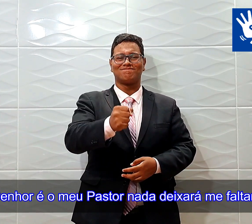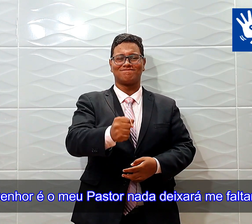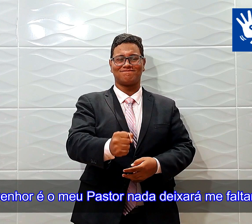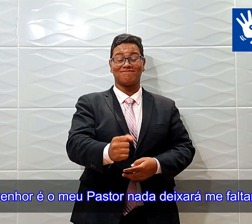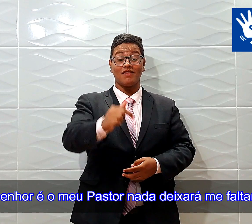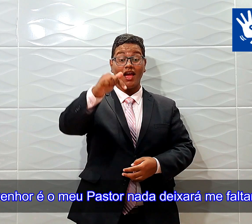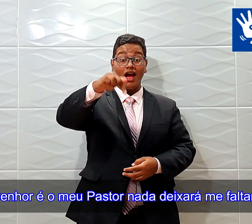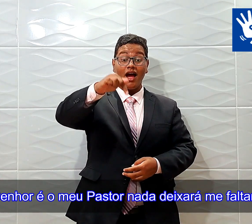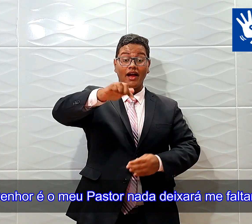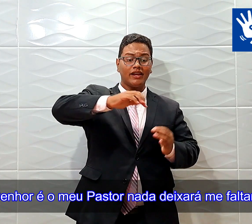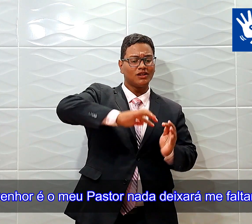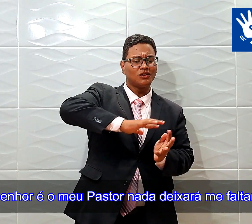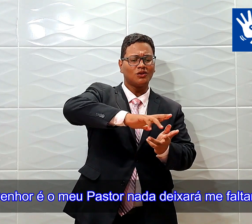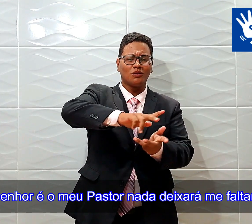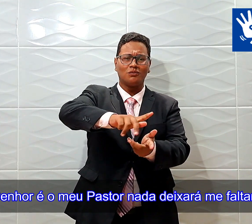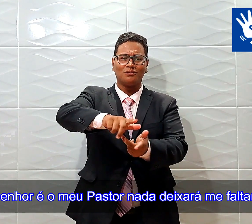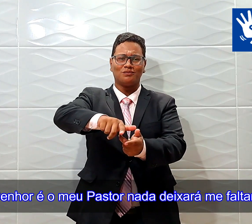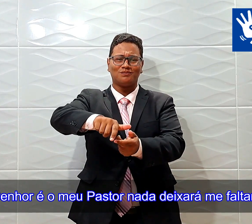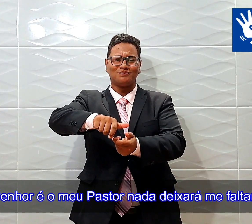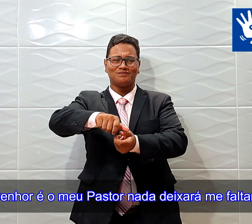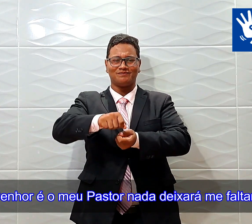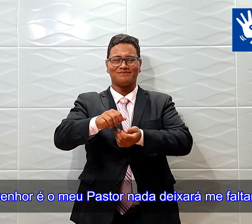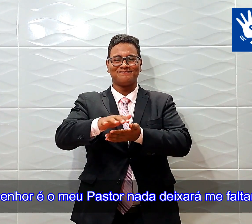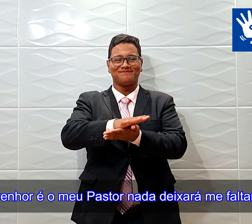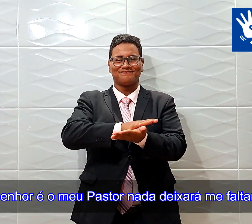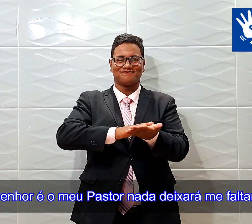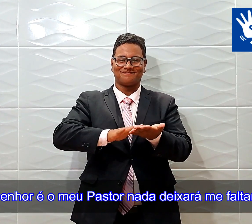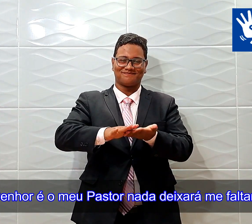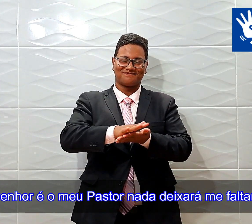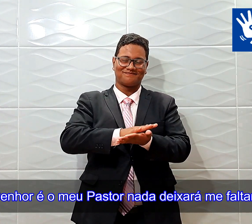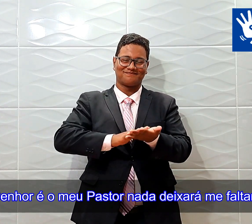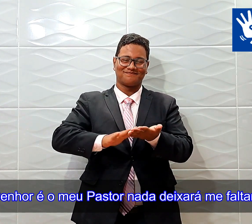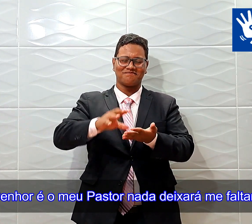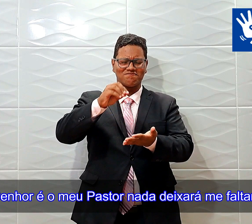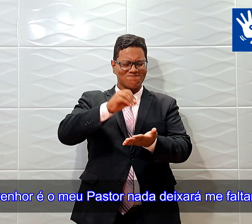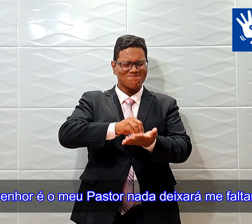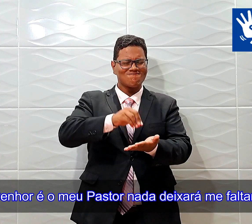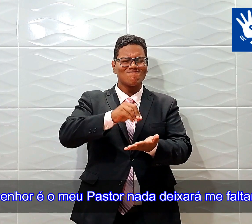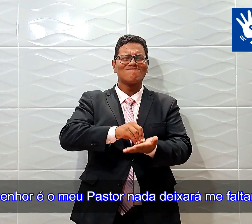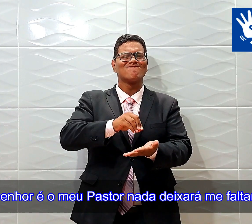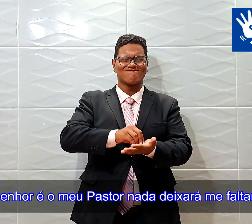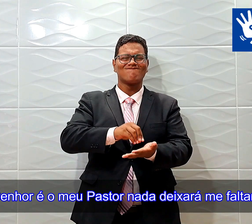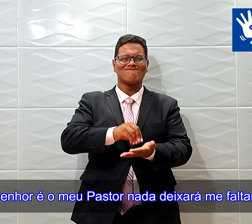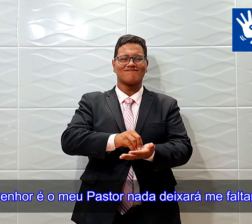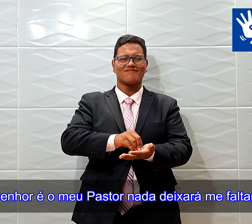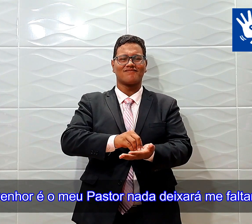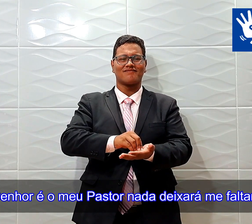Nada deixará me faltar